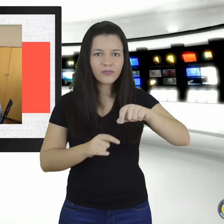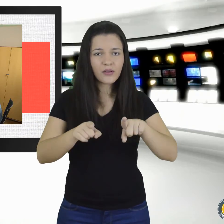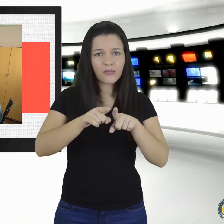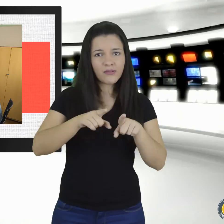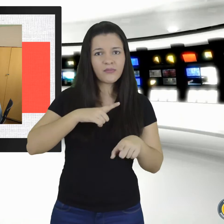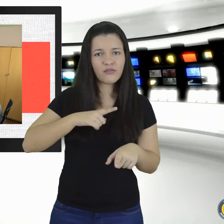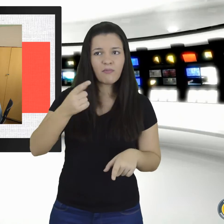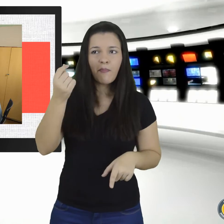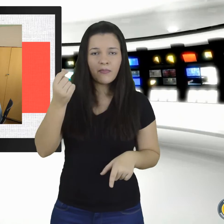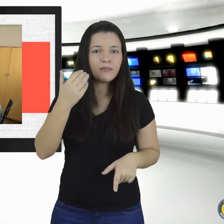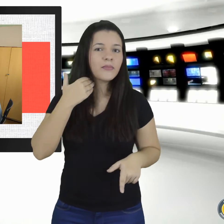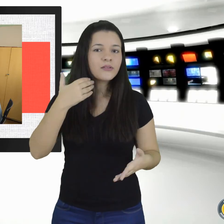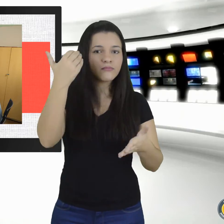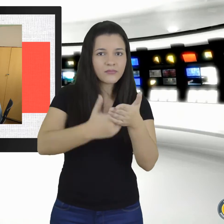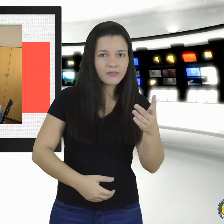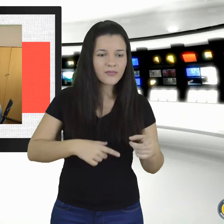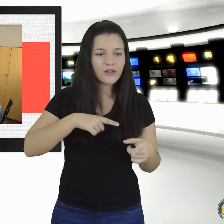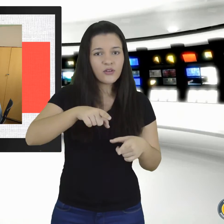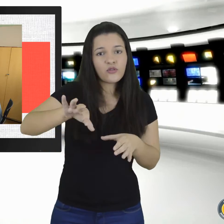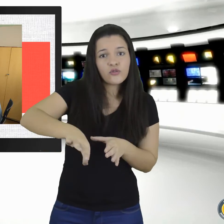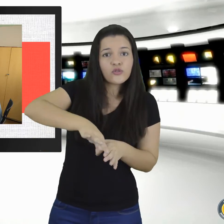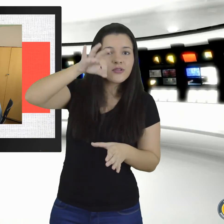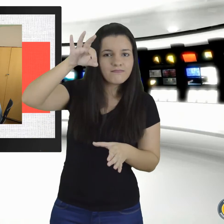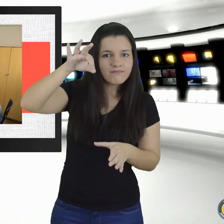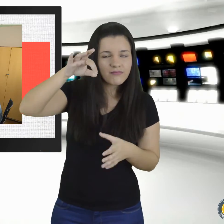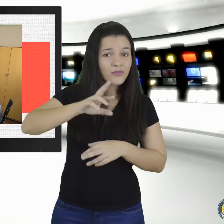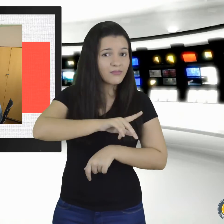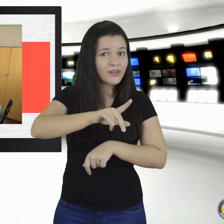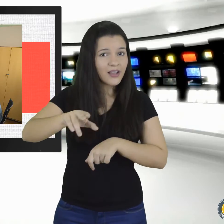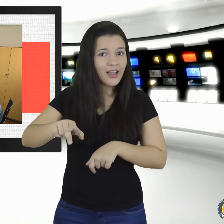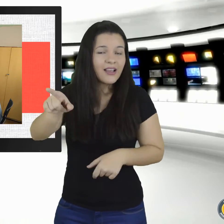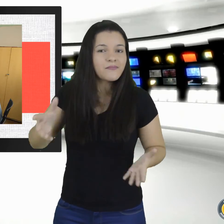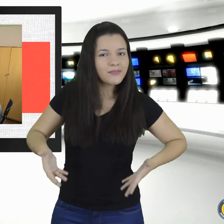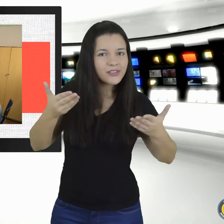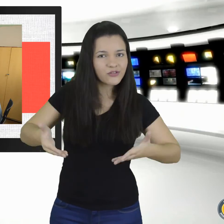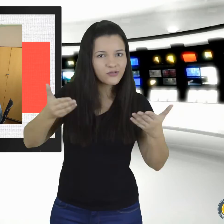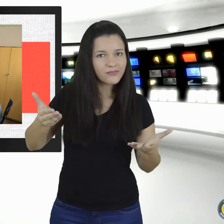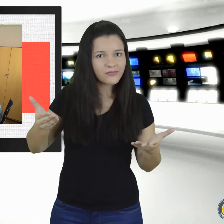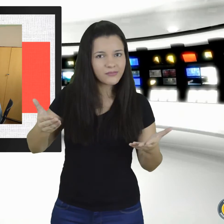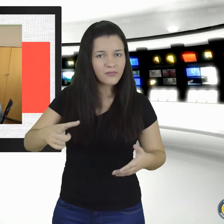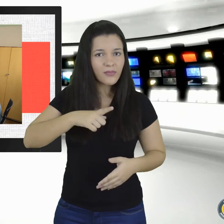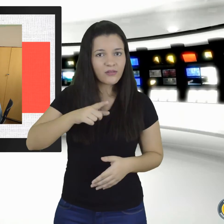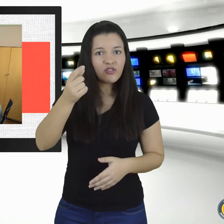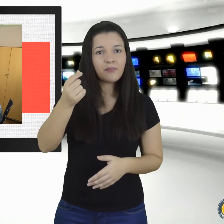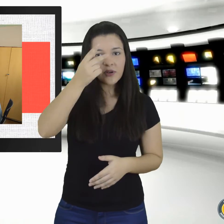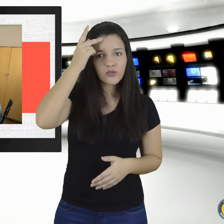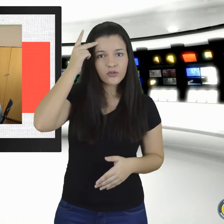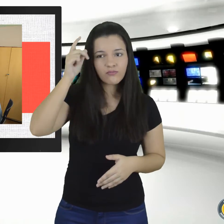do resgate revertido para ações do movimento. Captação direta de doadores em eventos